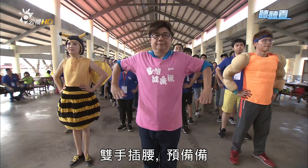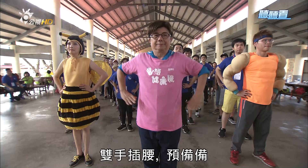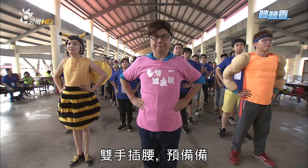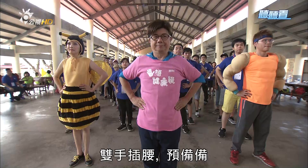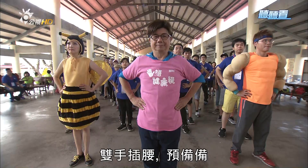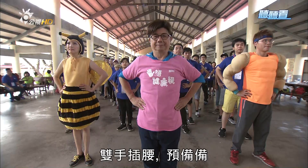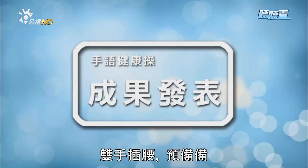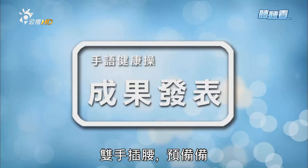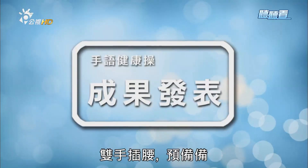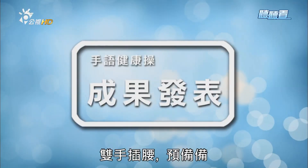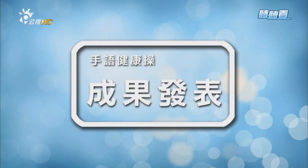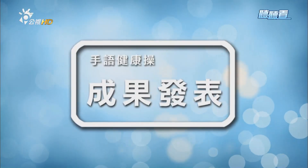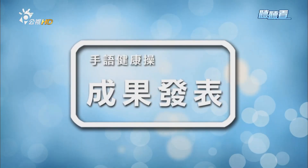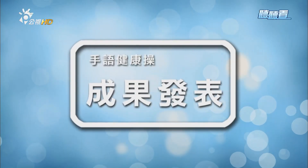备。